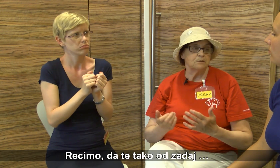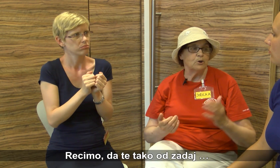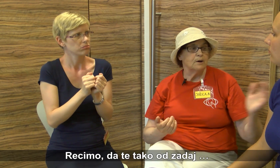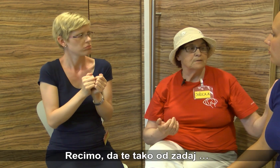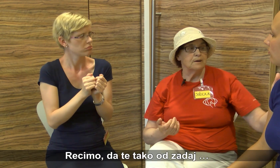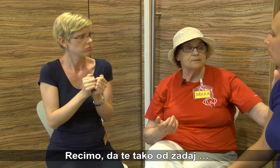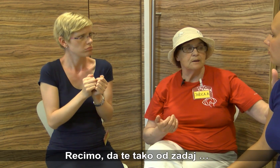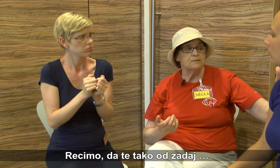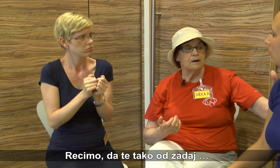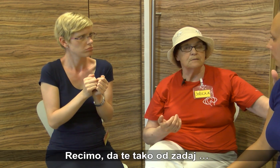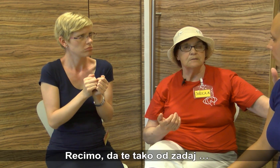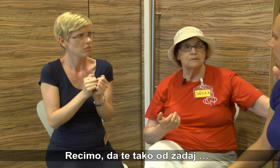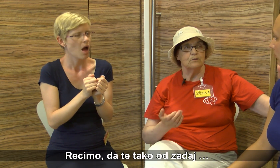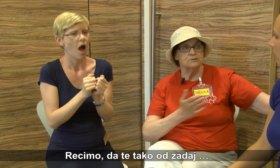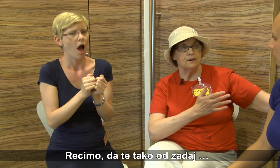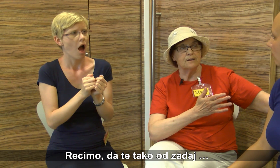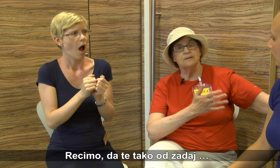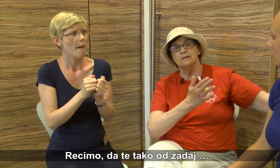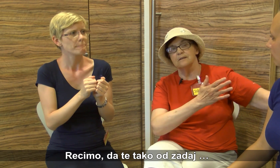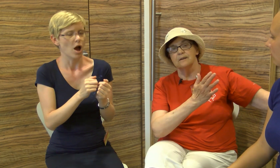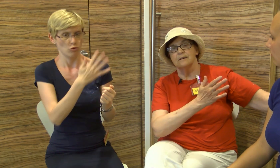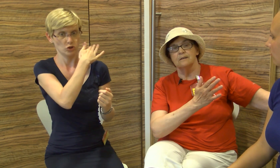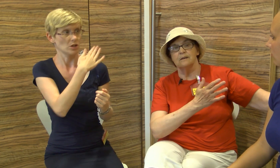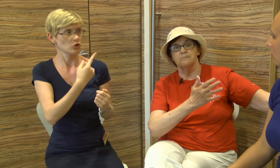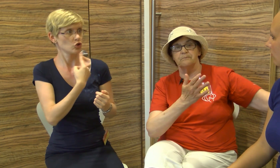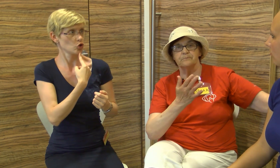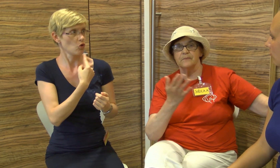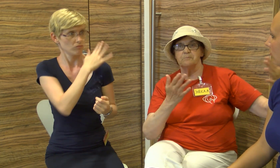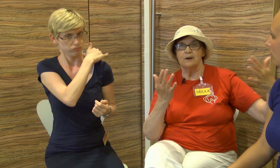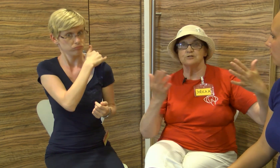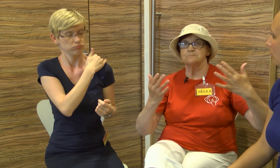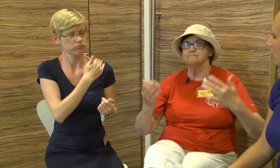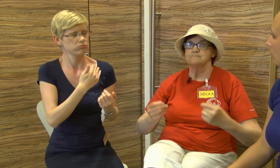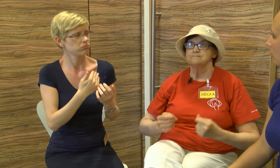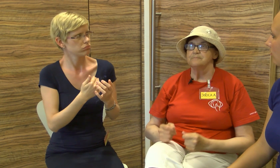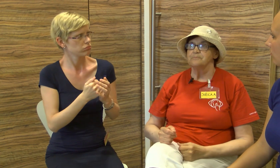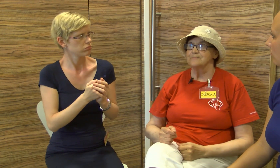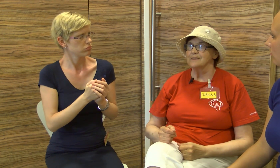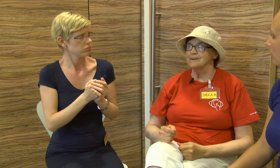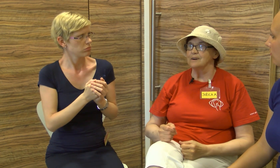Pa recimo, da te tako odzadi, pač,